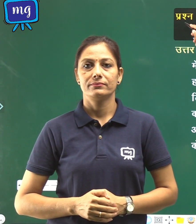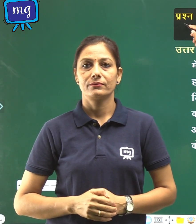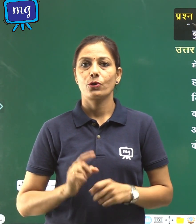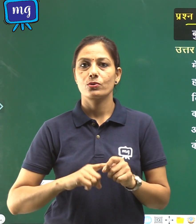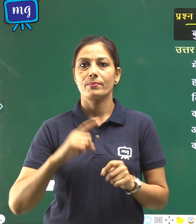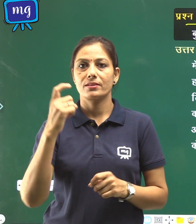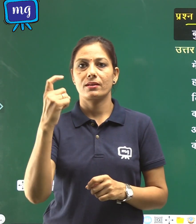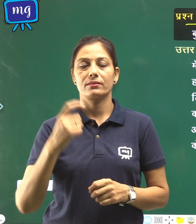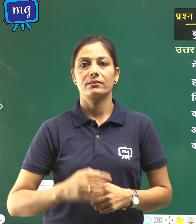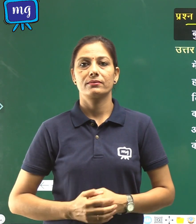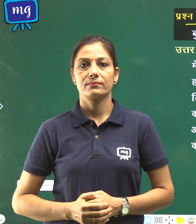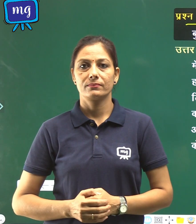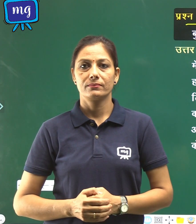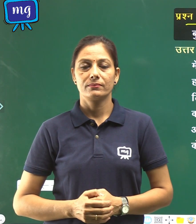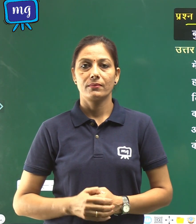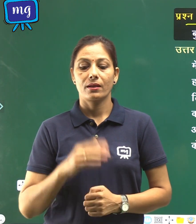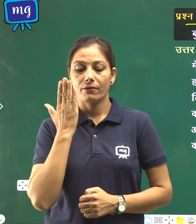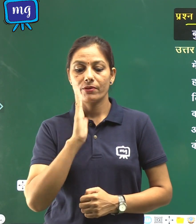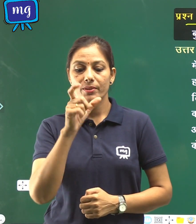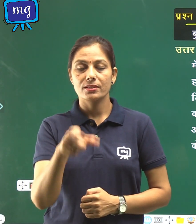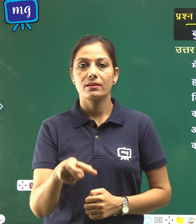प्रश्न 7, कवि ने